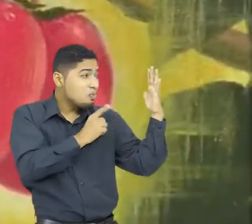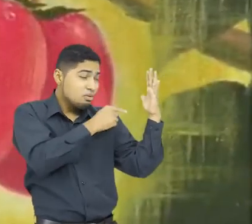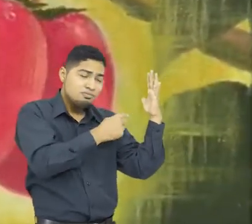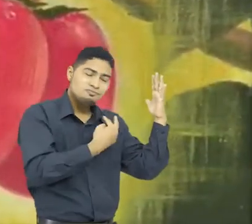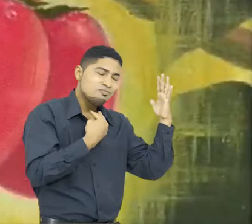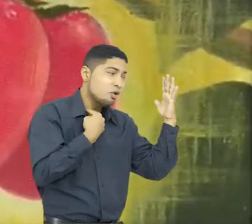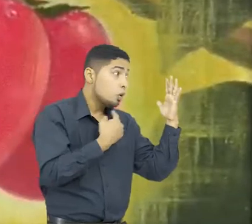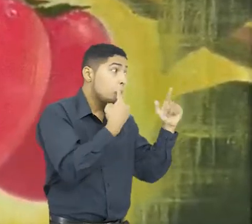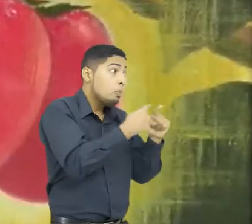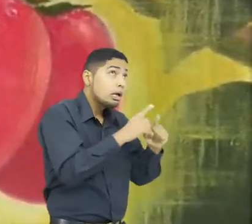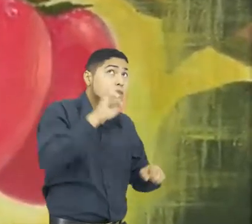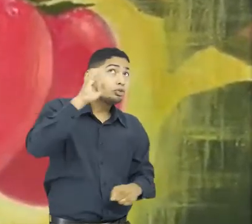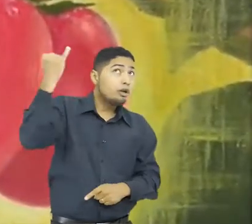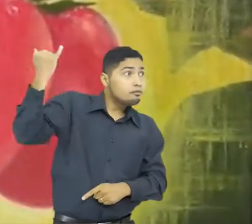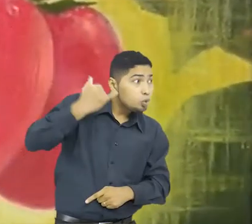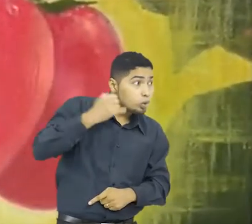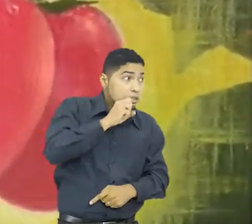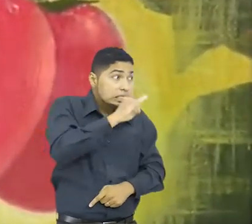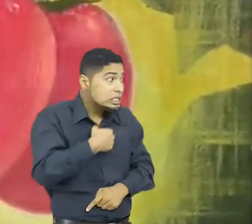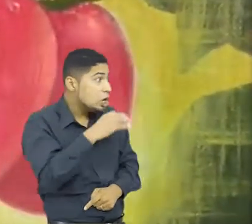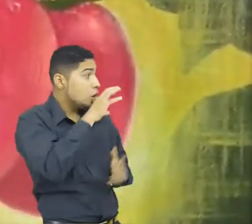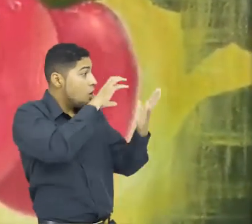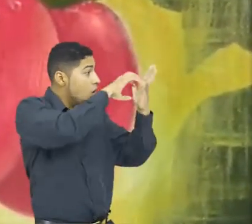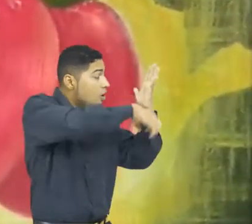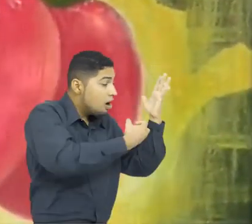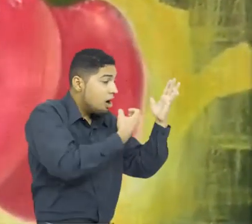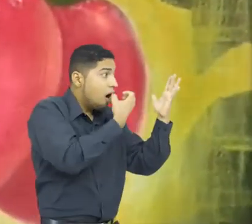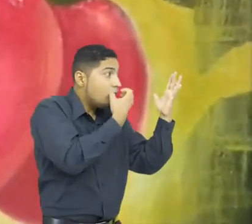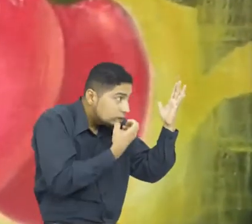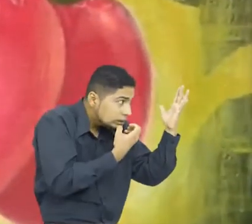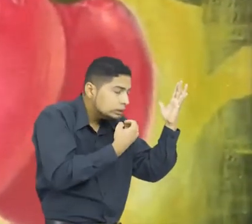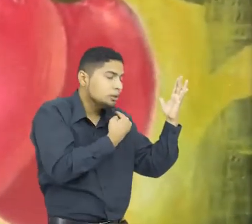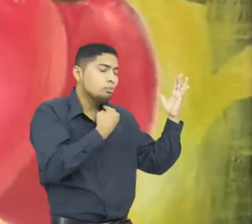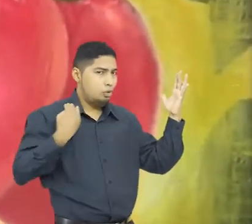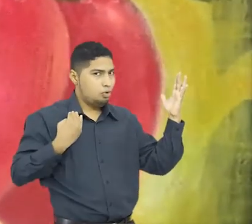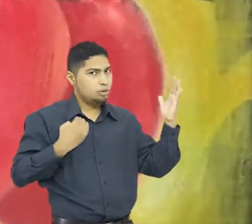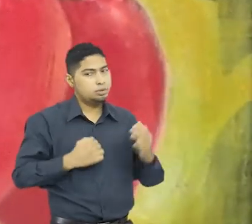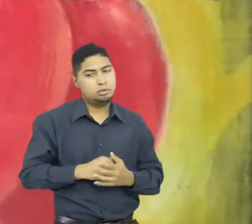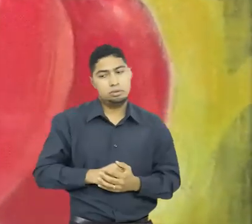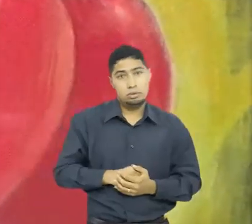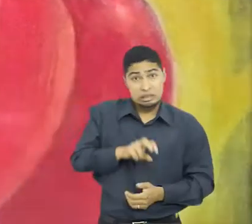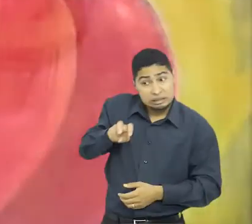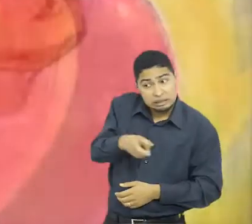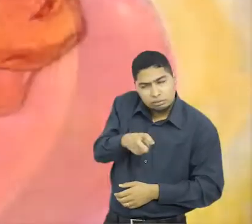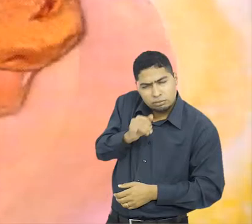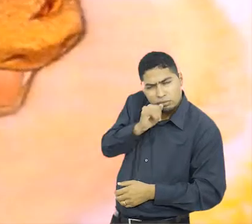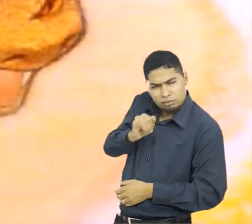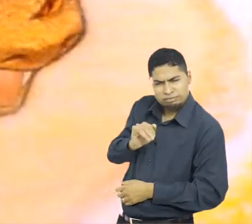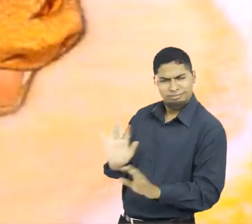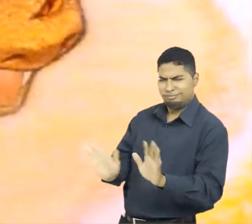avisou: se comerem daquela árvore, morrerão. A serpente então disse: olha,